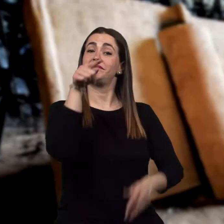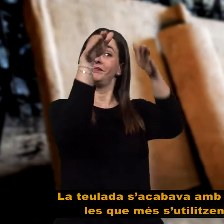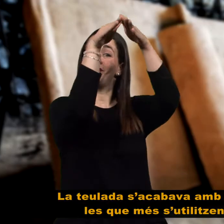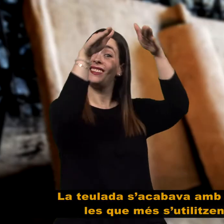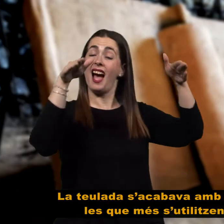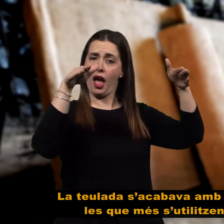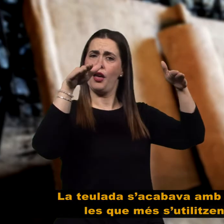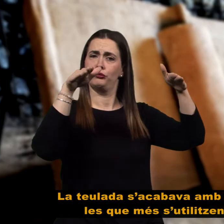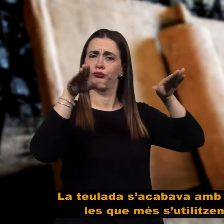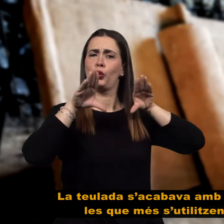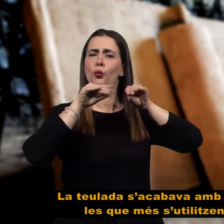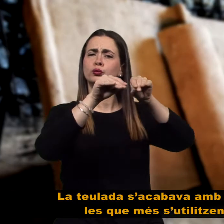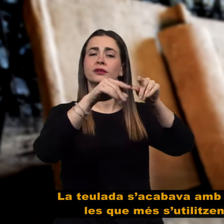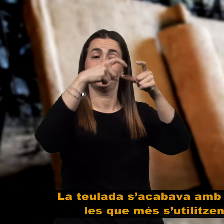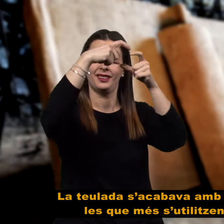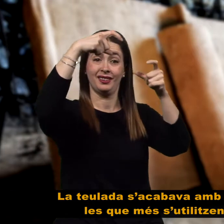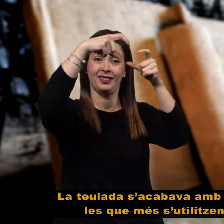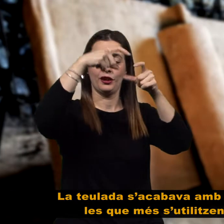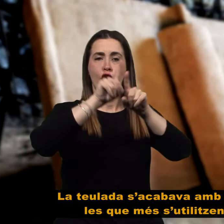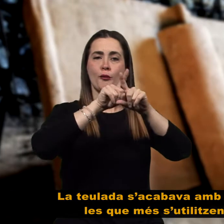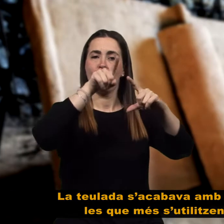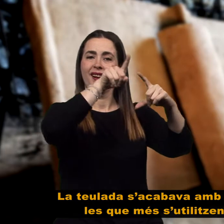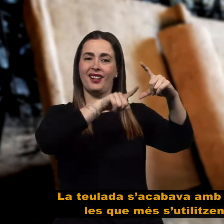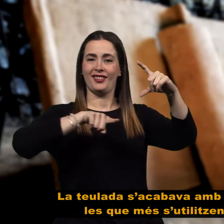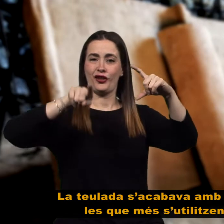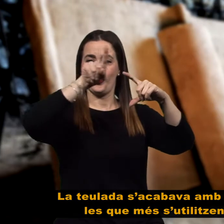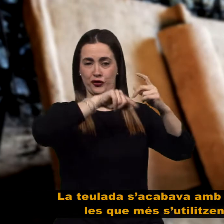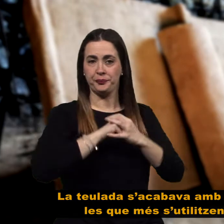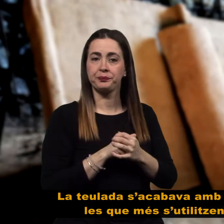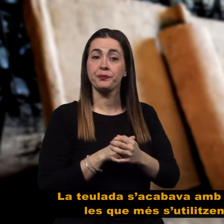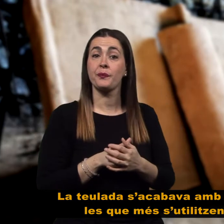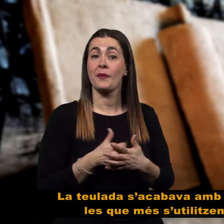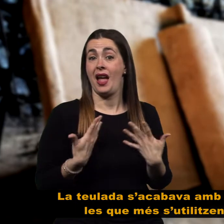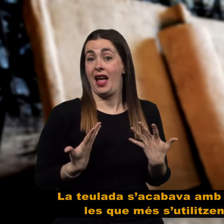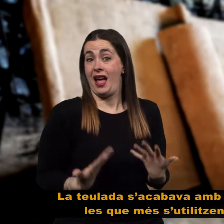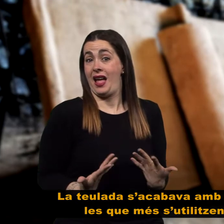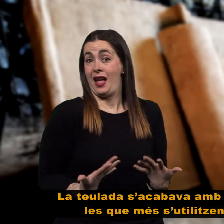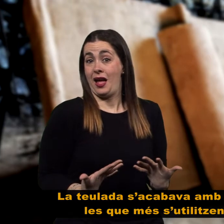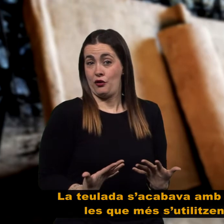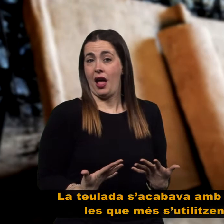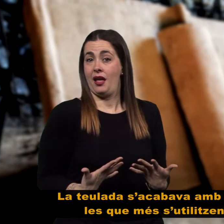La teulada s'acabava amb teules arrodonides, les que més s'utilitzen en l'actualitat. S'anomenaven